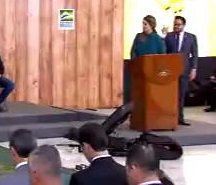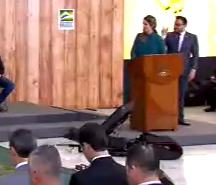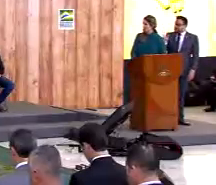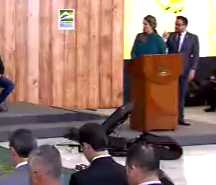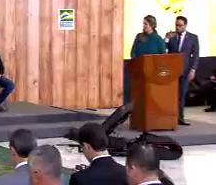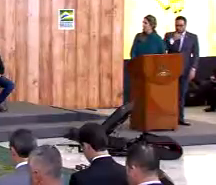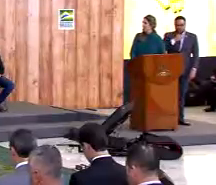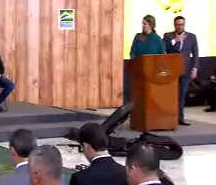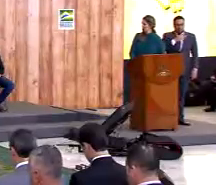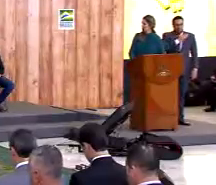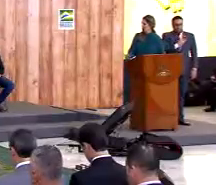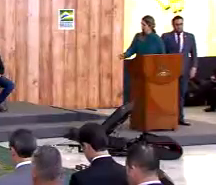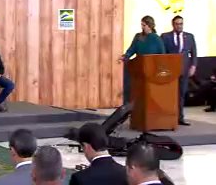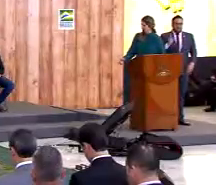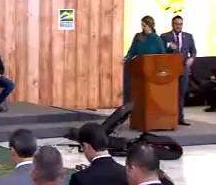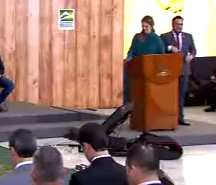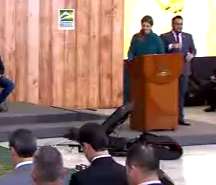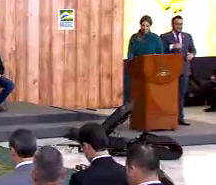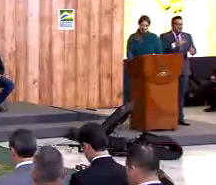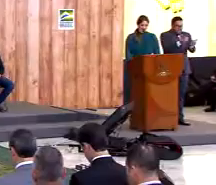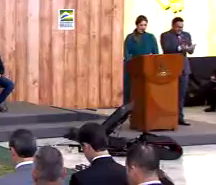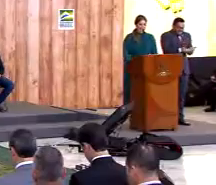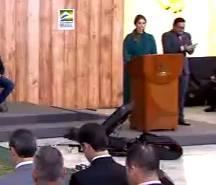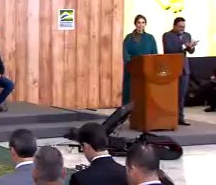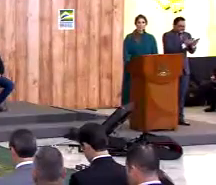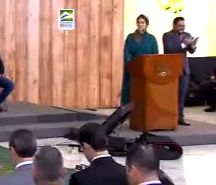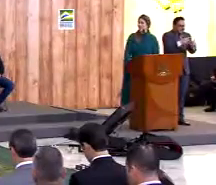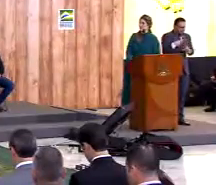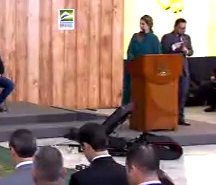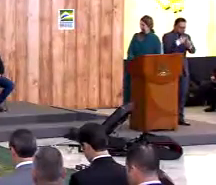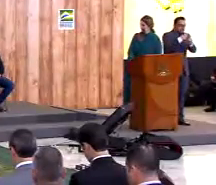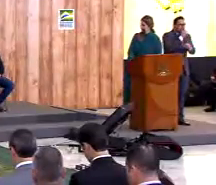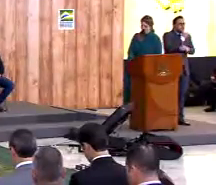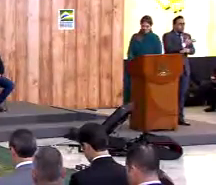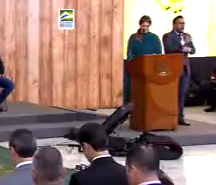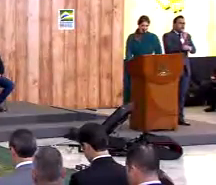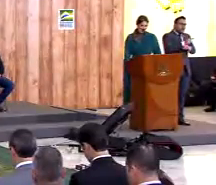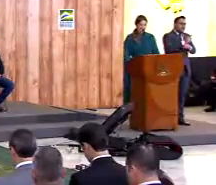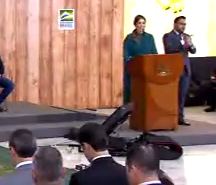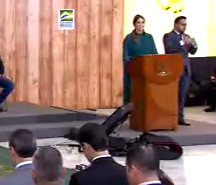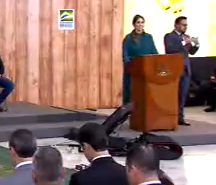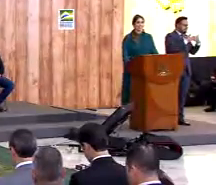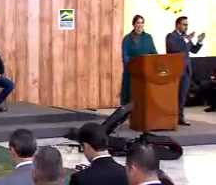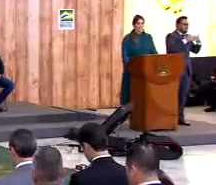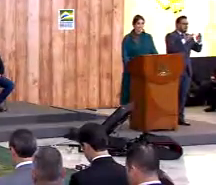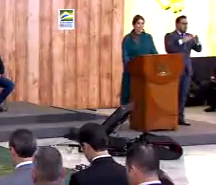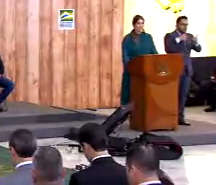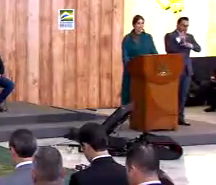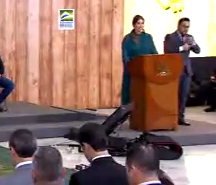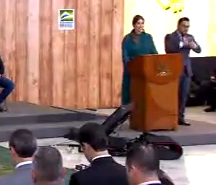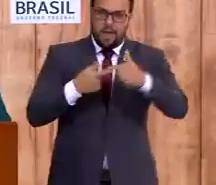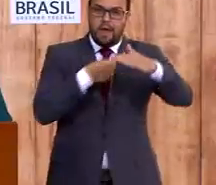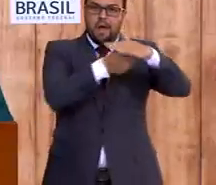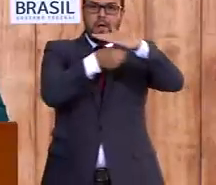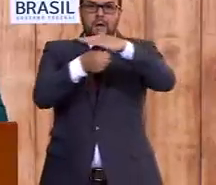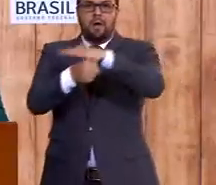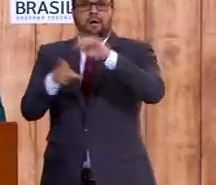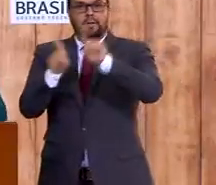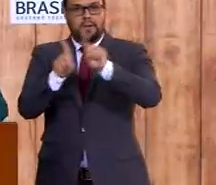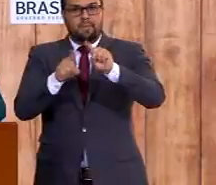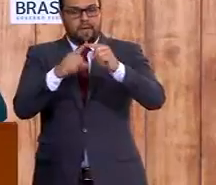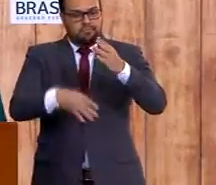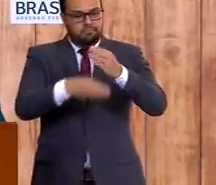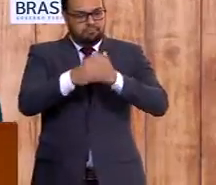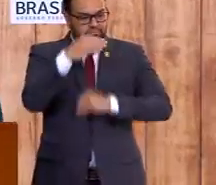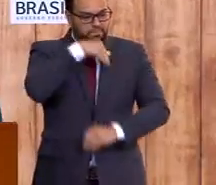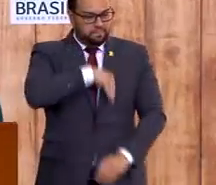entrega boa é a que chega na ponta é aquela que gera emprego é aquela que gera renda e